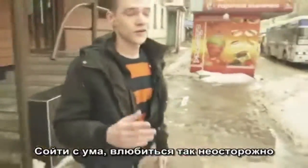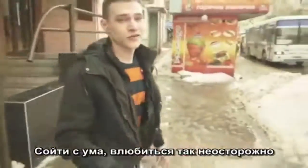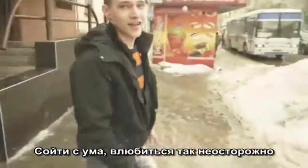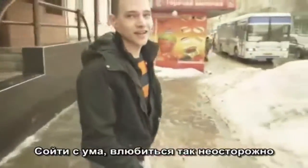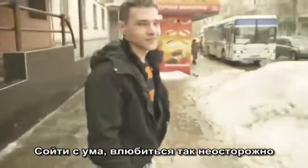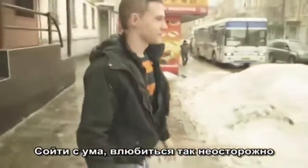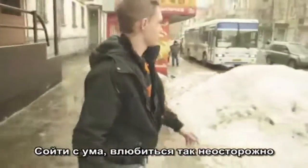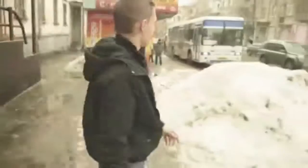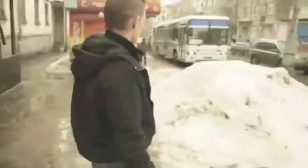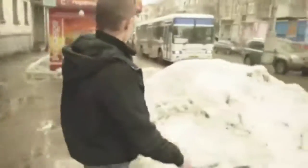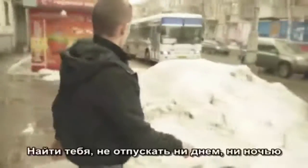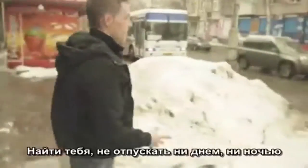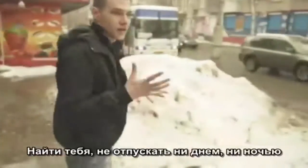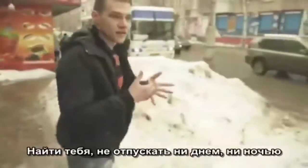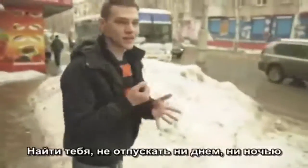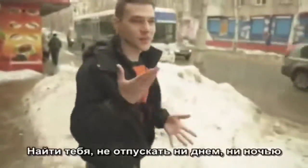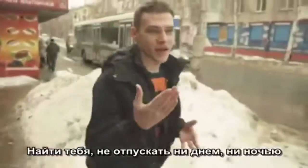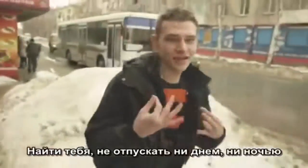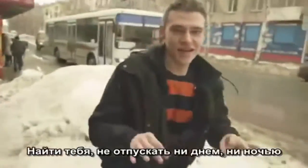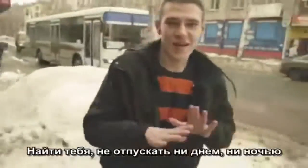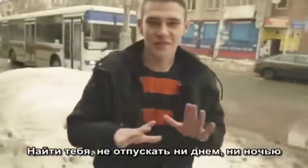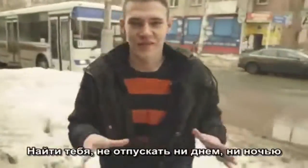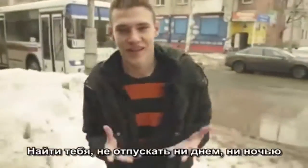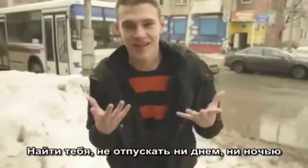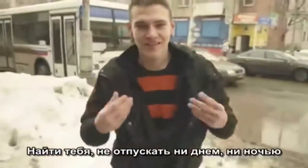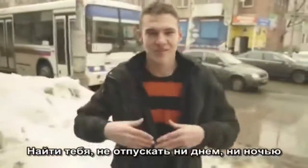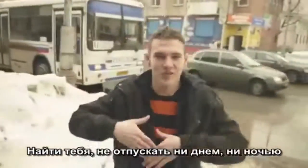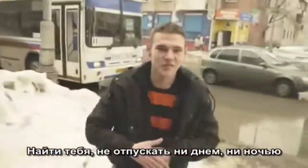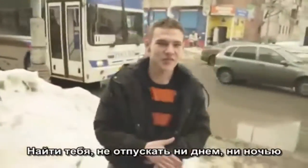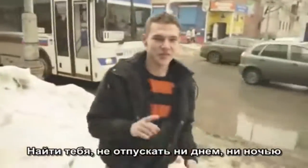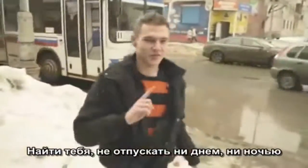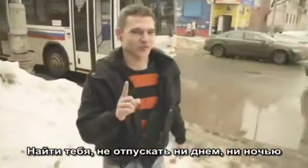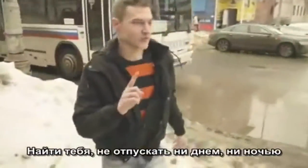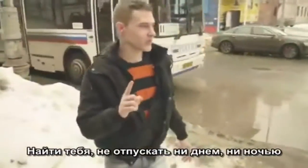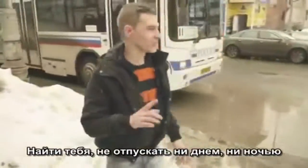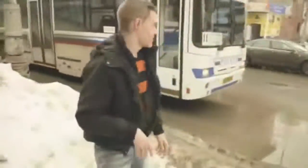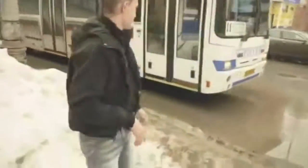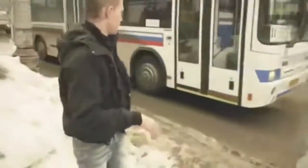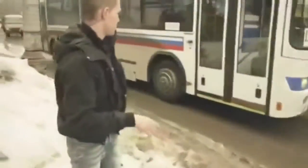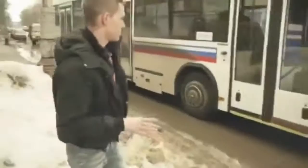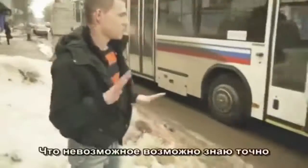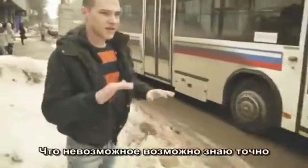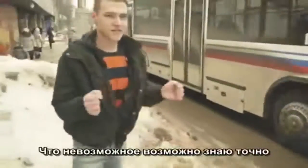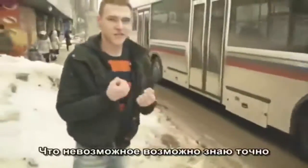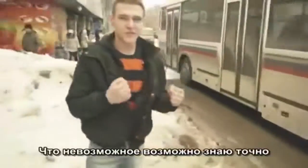неосторожно. Найти тебя, не отпускать ни днем, ни ночью. Что